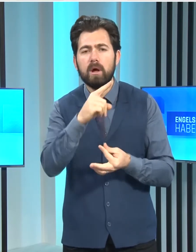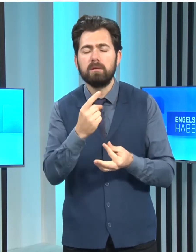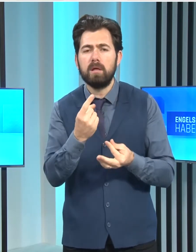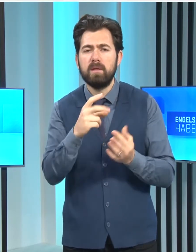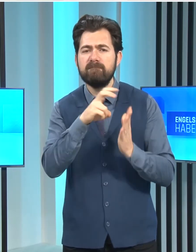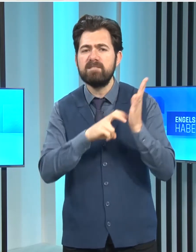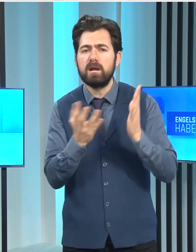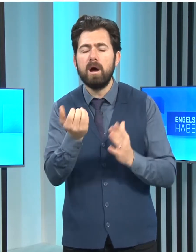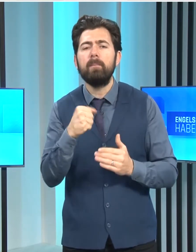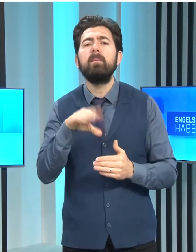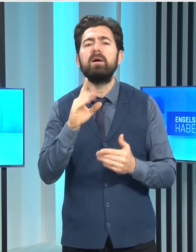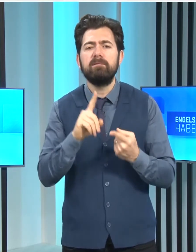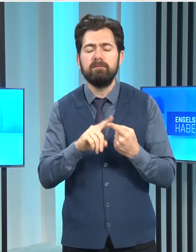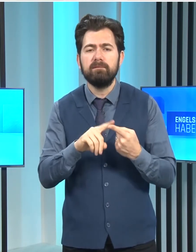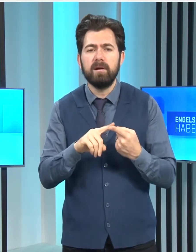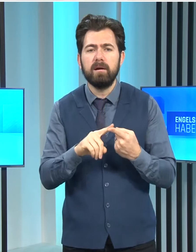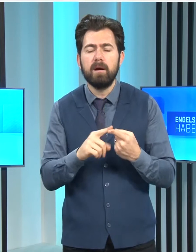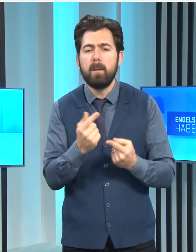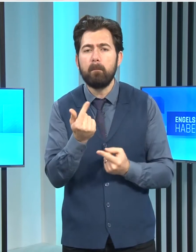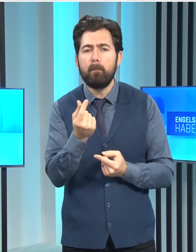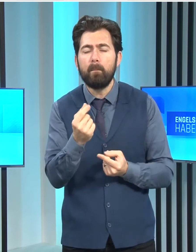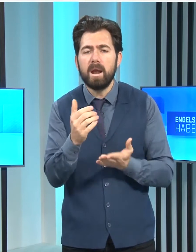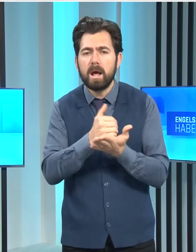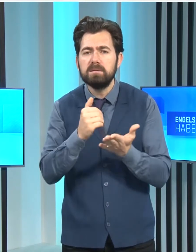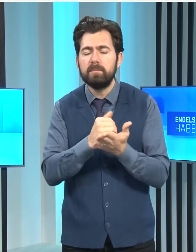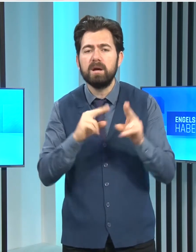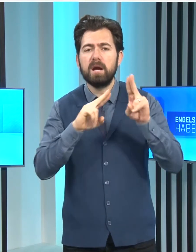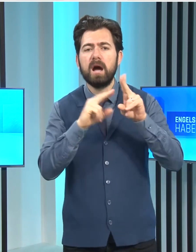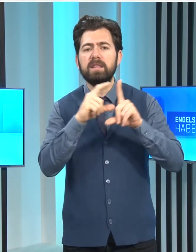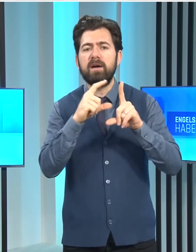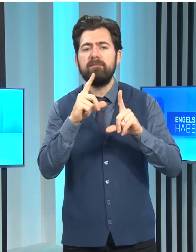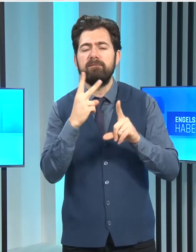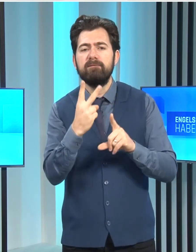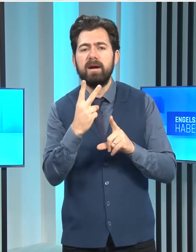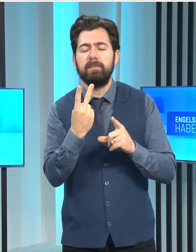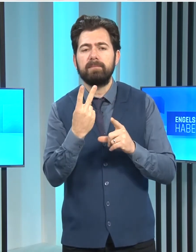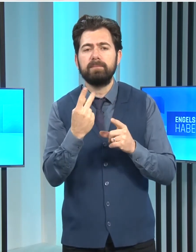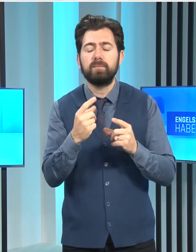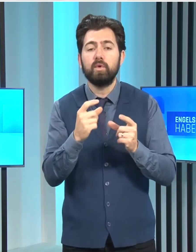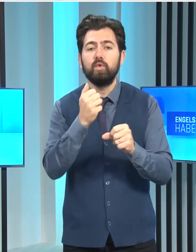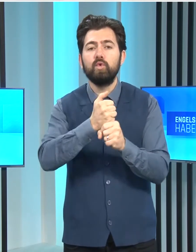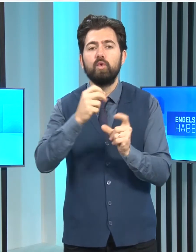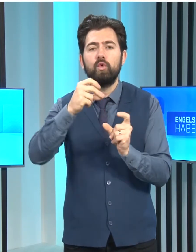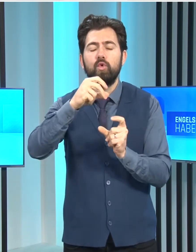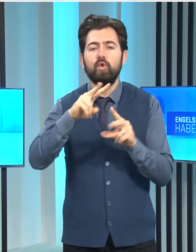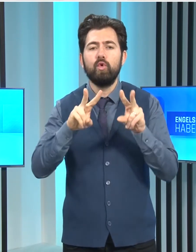alınmaması ve maliye gelirlerini KDV, gümrük